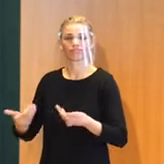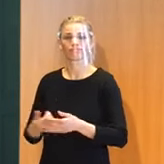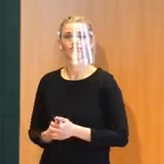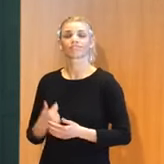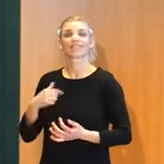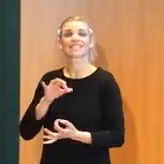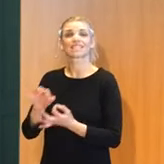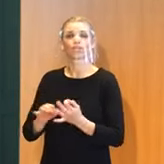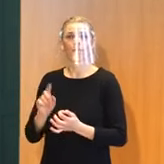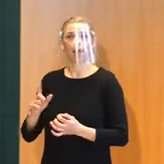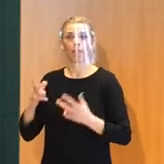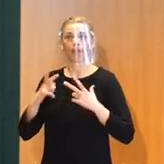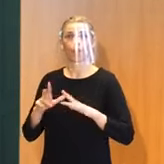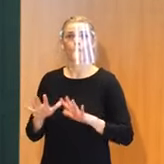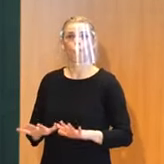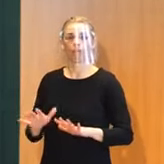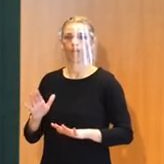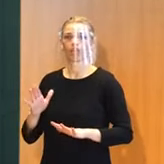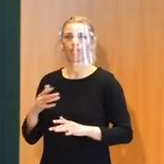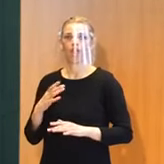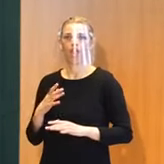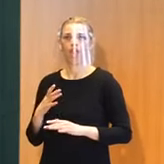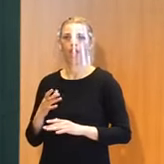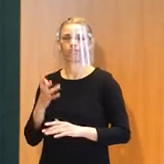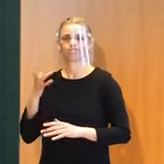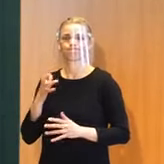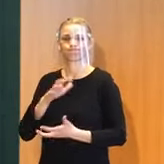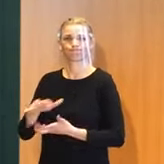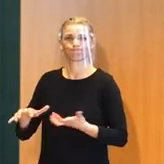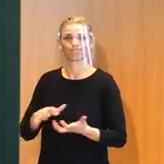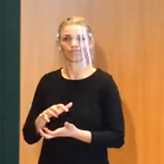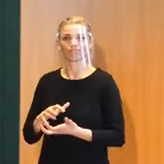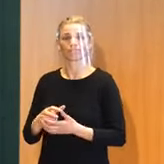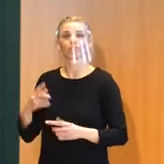mali situáciu upokojovať, a nie ju vyhrocovať. A